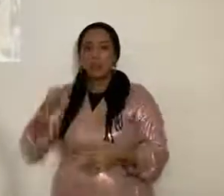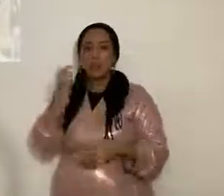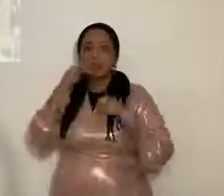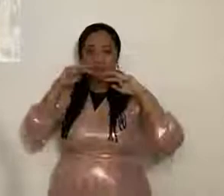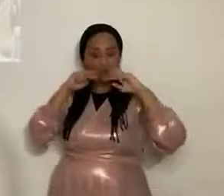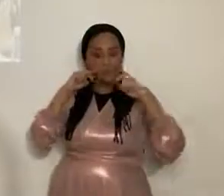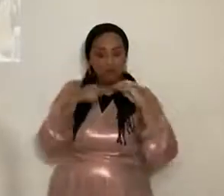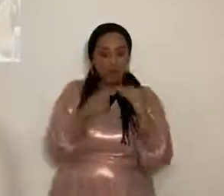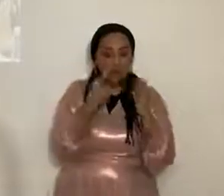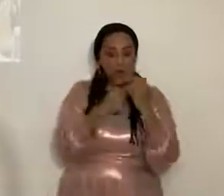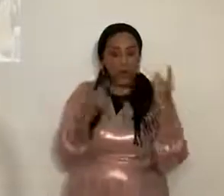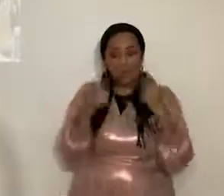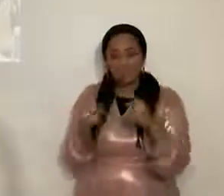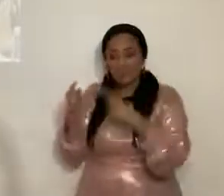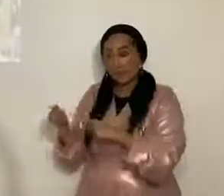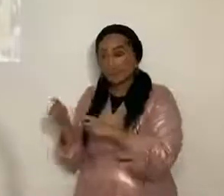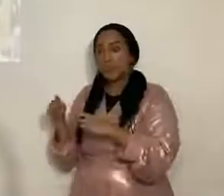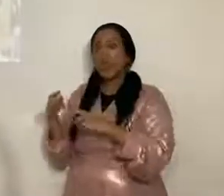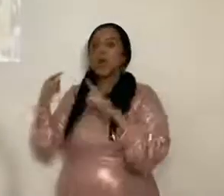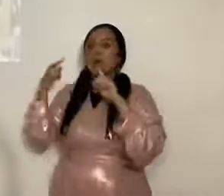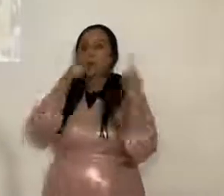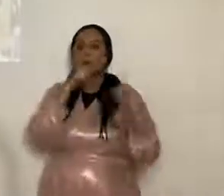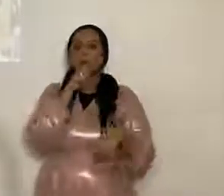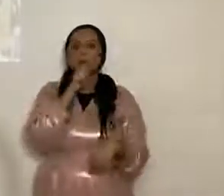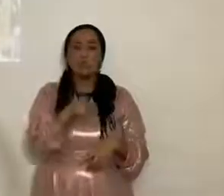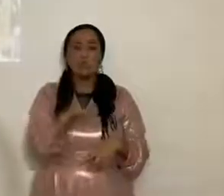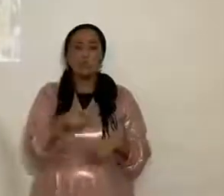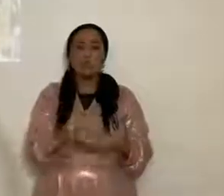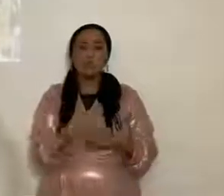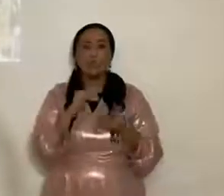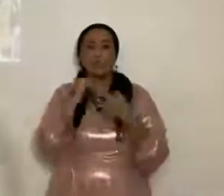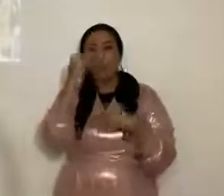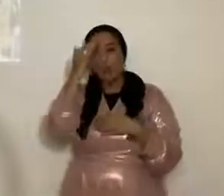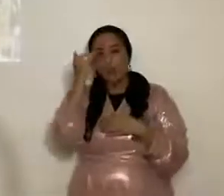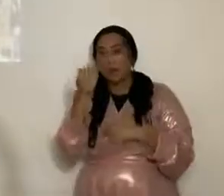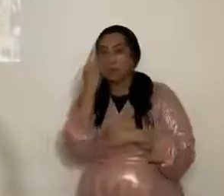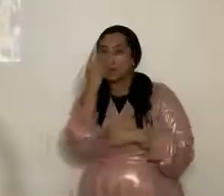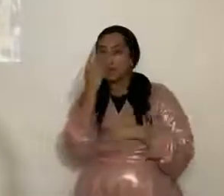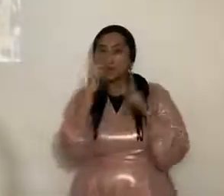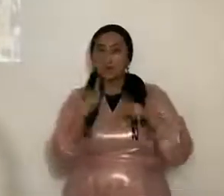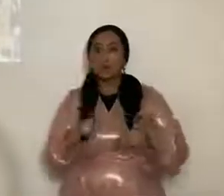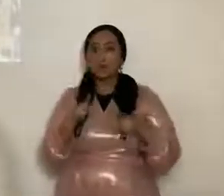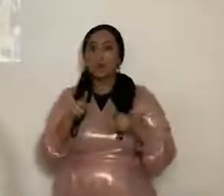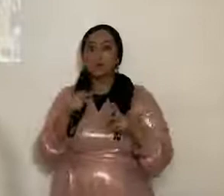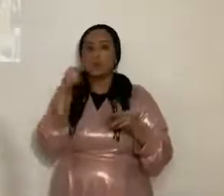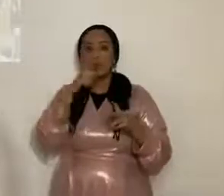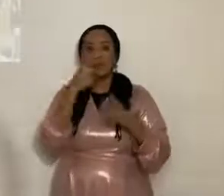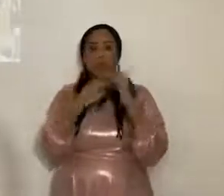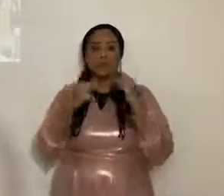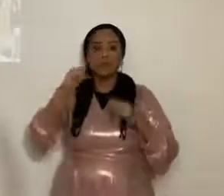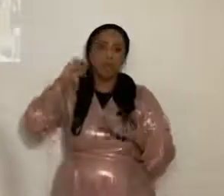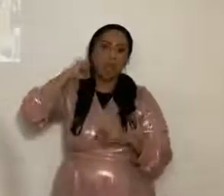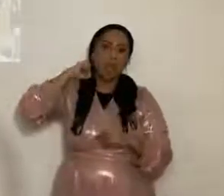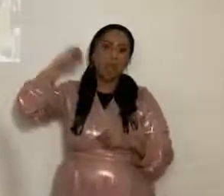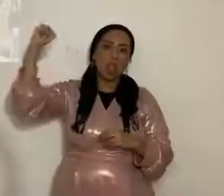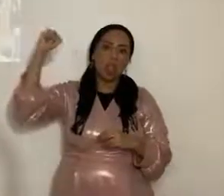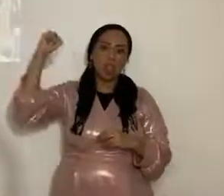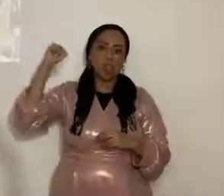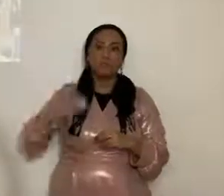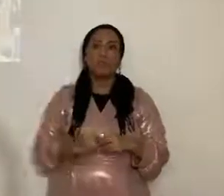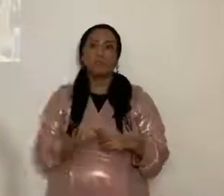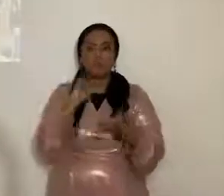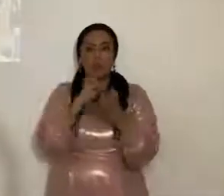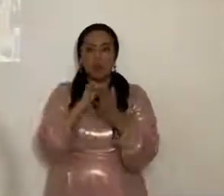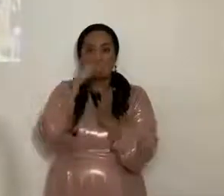investigación del asunto y fue hallado cierto. Por tanto, los 12 eunucos fueron colgados en una horca, y esto